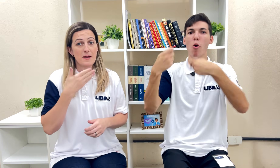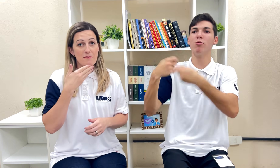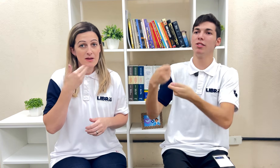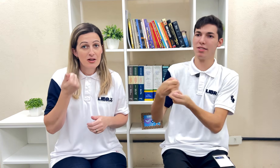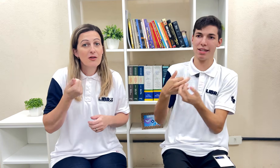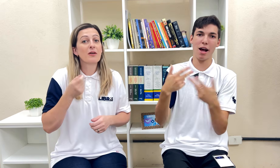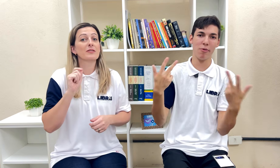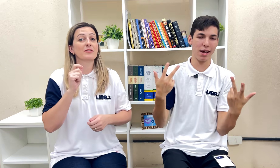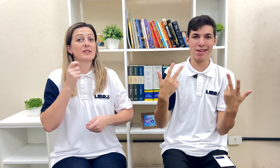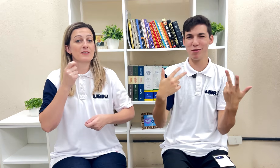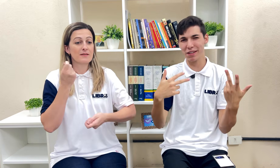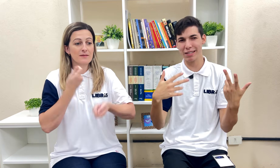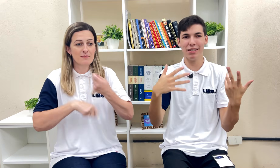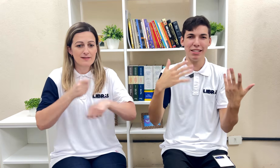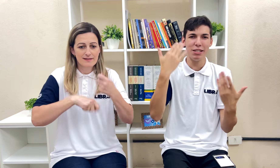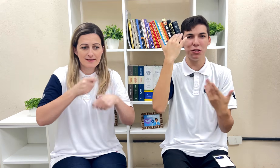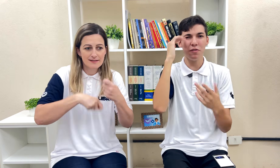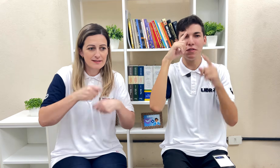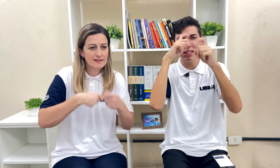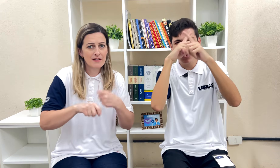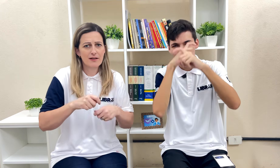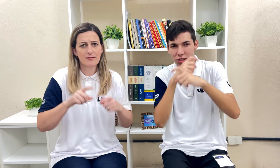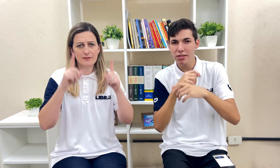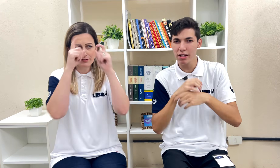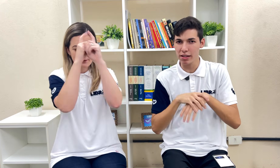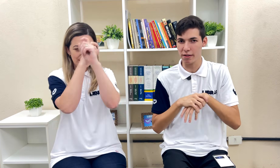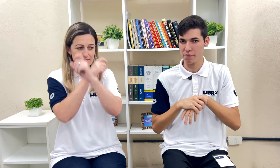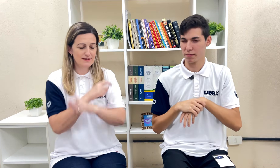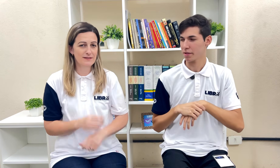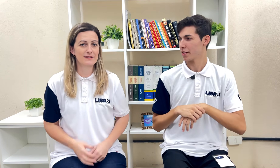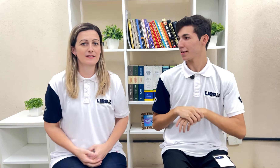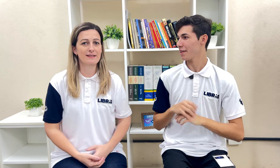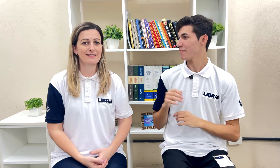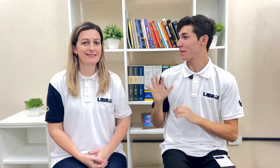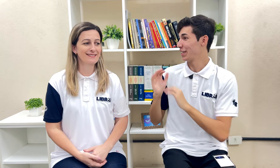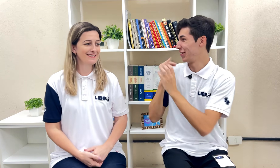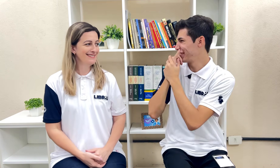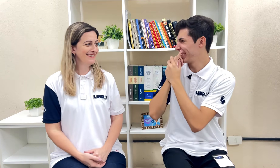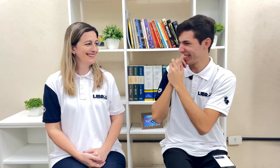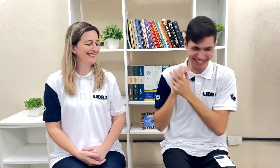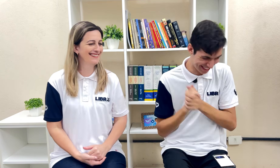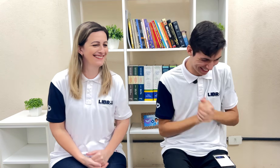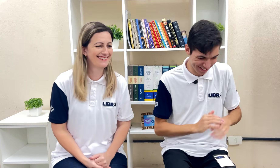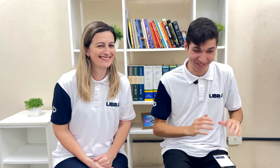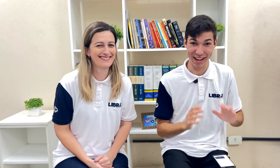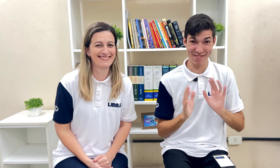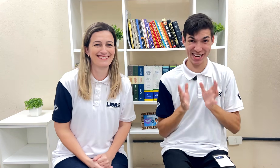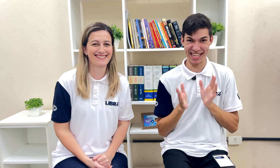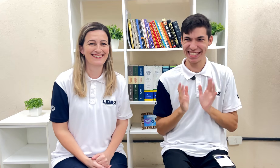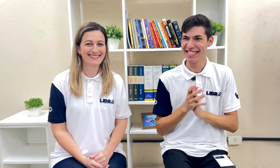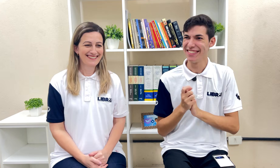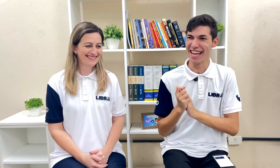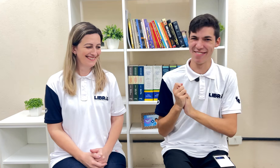monte de sinal. E aí fica difícil de entender. Perdão, eu esqueci, dona. Desculpa. É mania. É